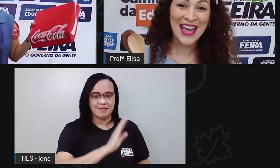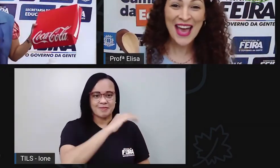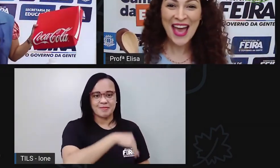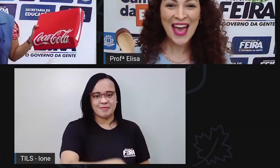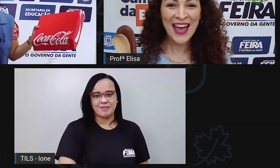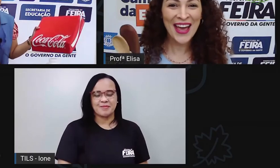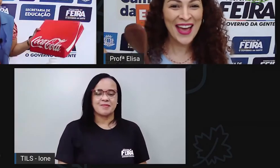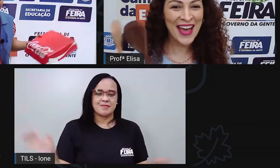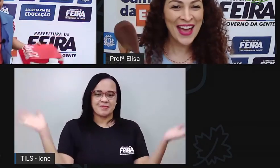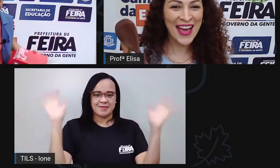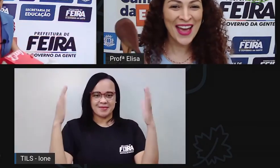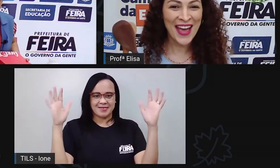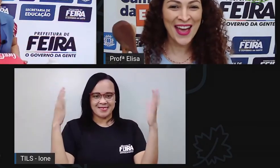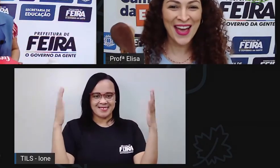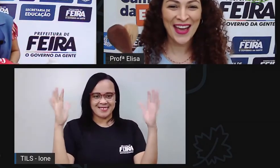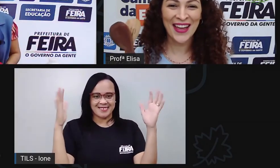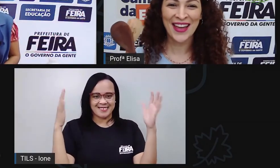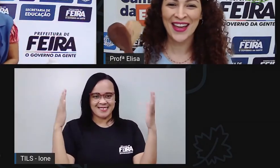Aê!